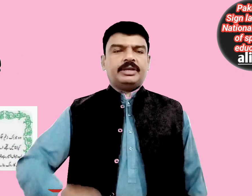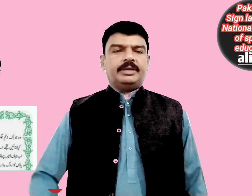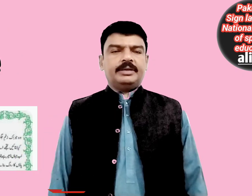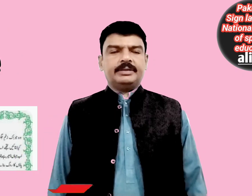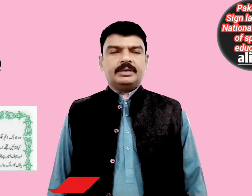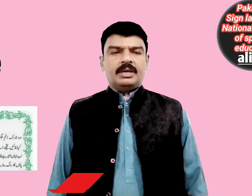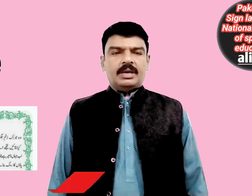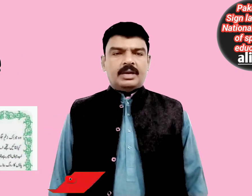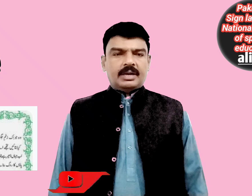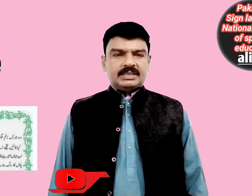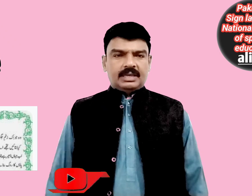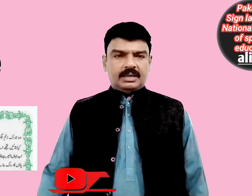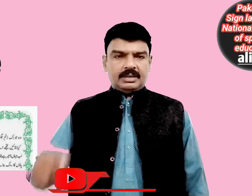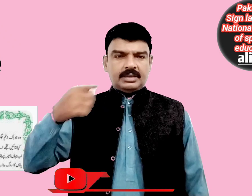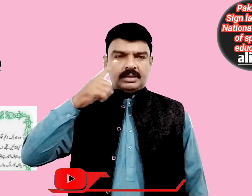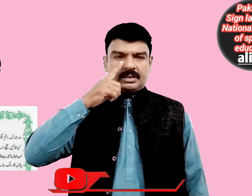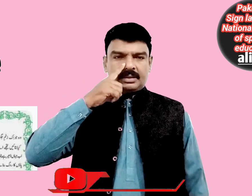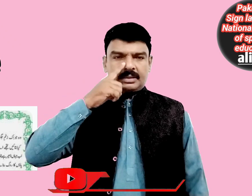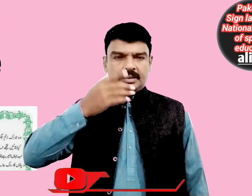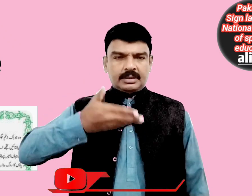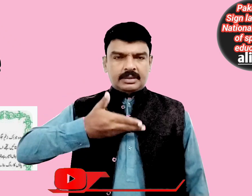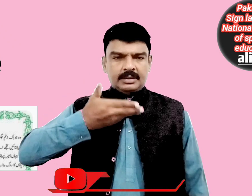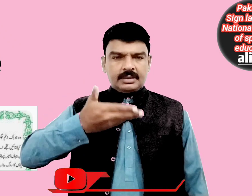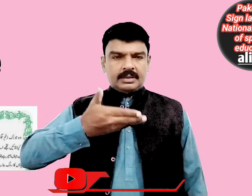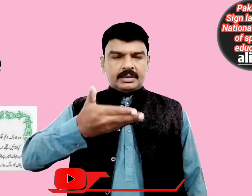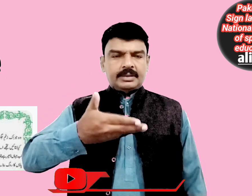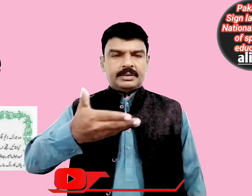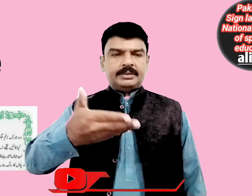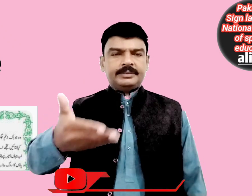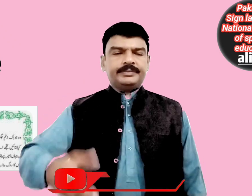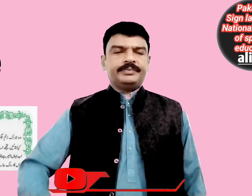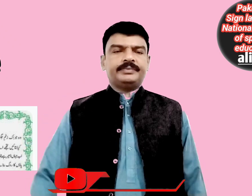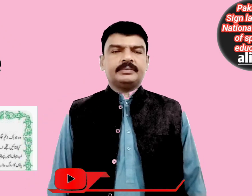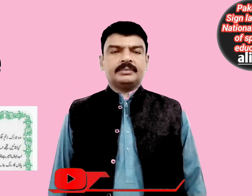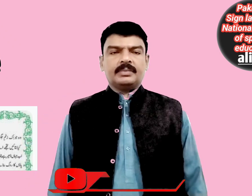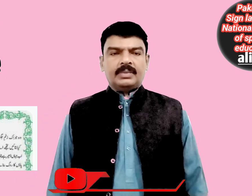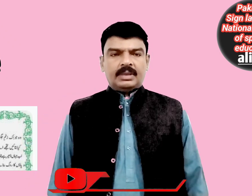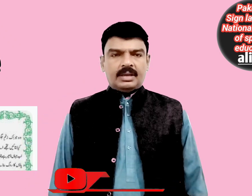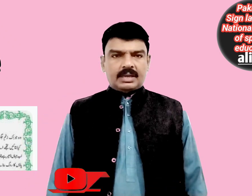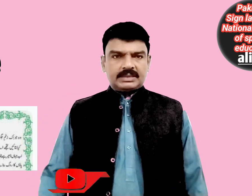شاعری. Hey there. غزل. Subscribe to my channel and also press this bell icon. غزل